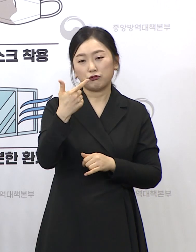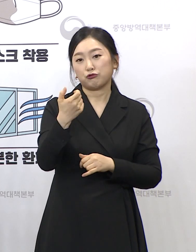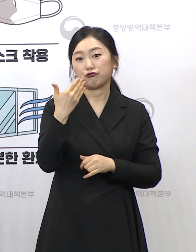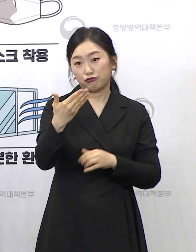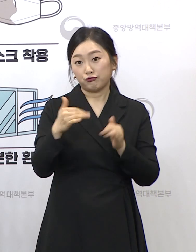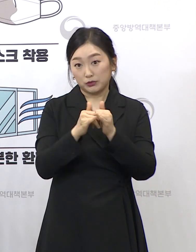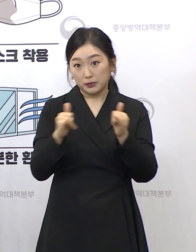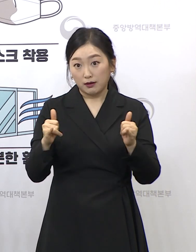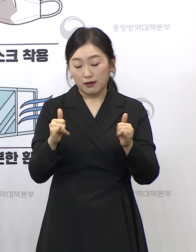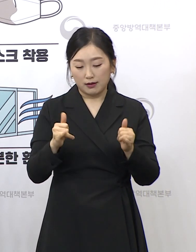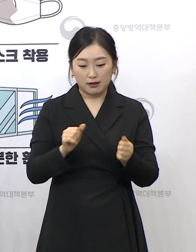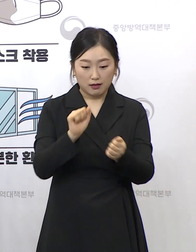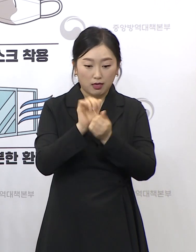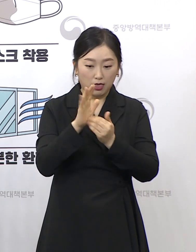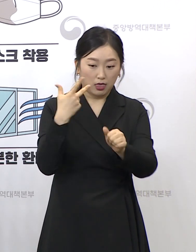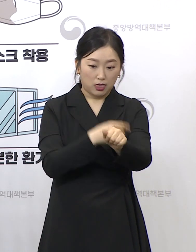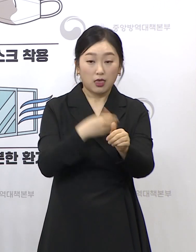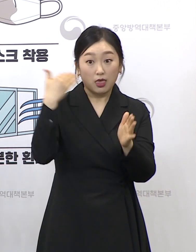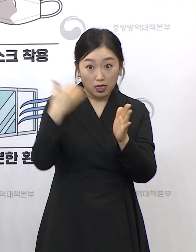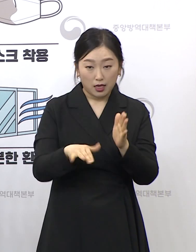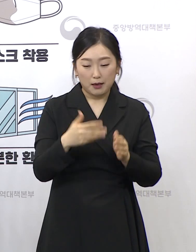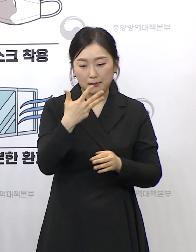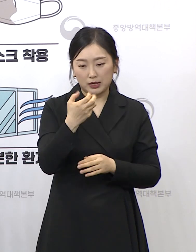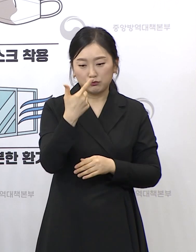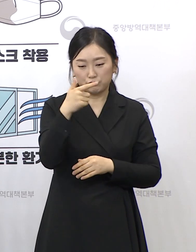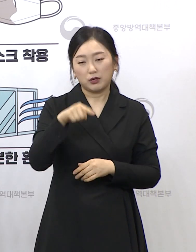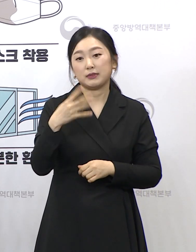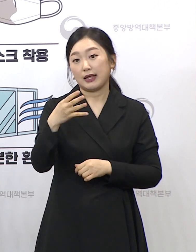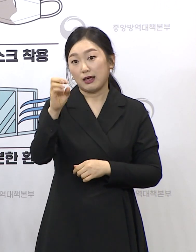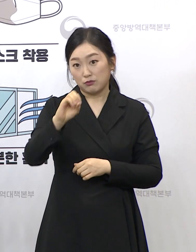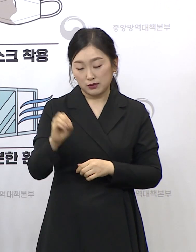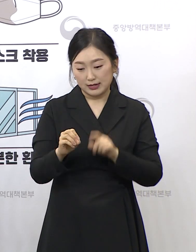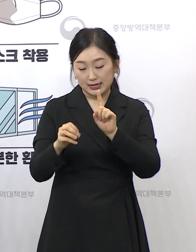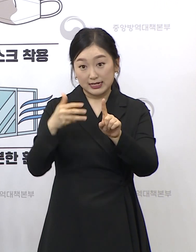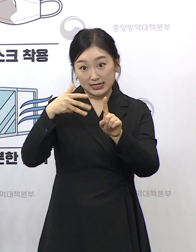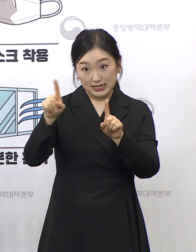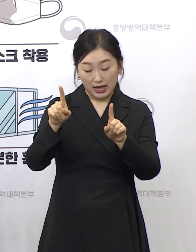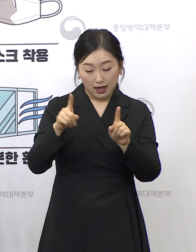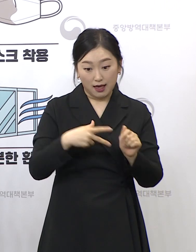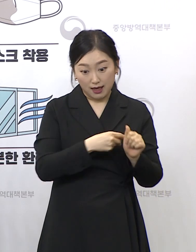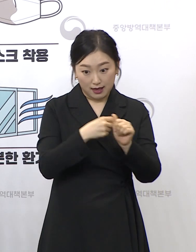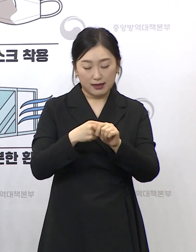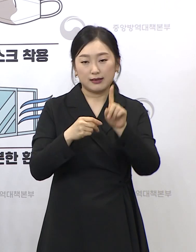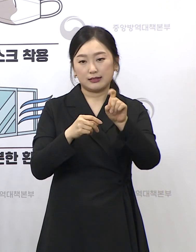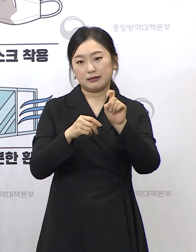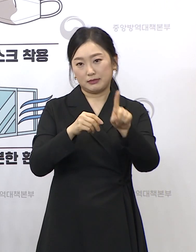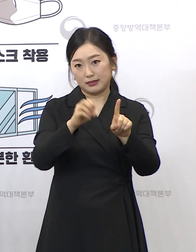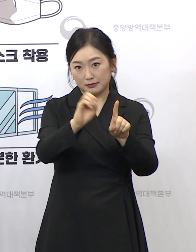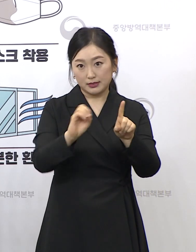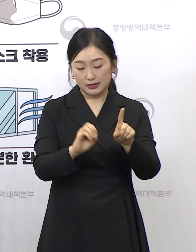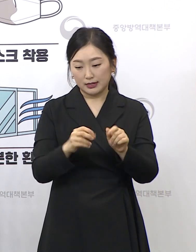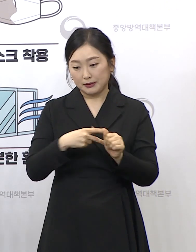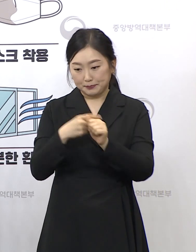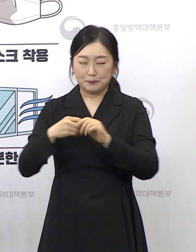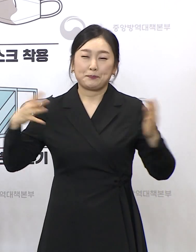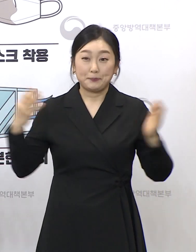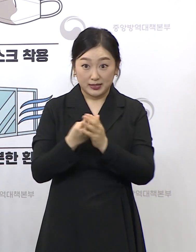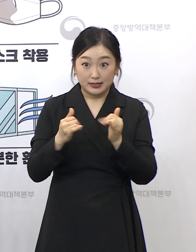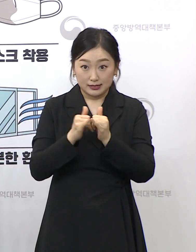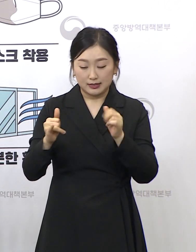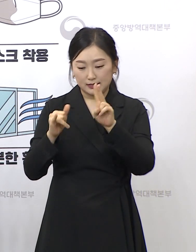3,369명이었으며 미접종자가 86.4%, 1차 접종자 11%, 접종